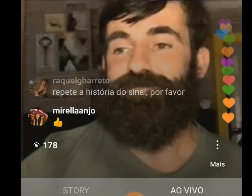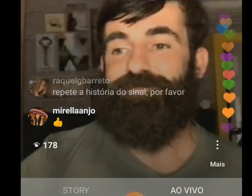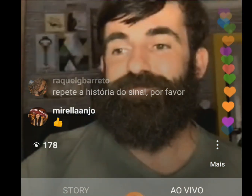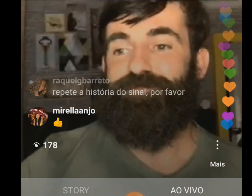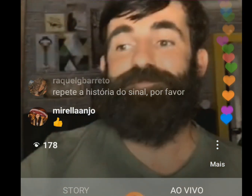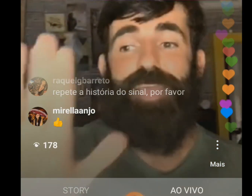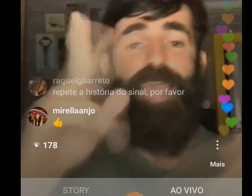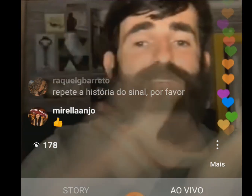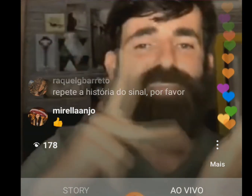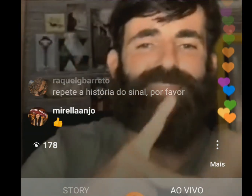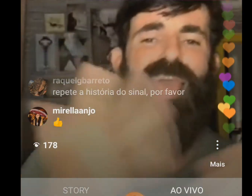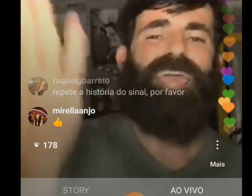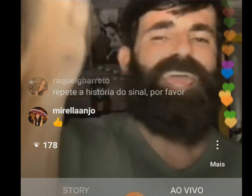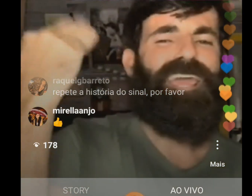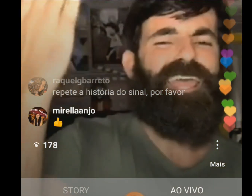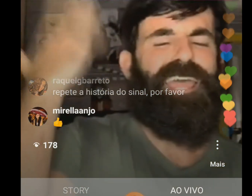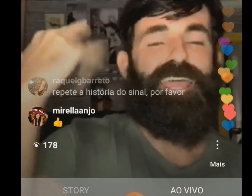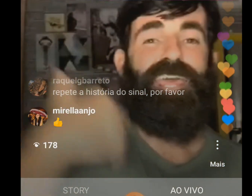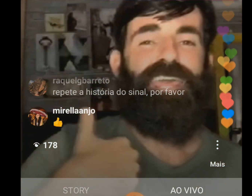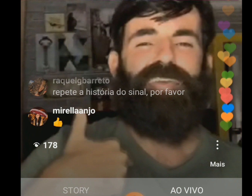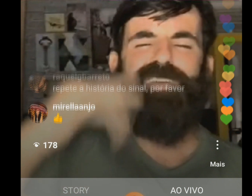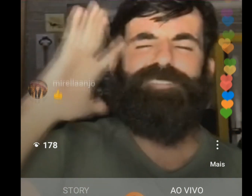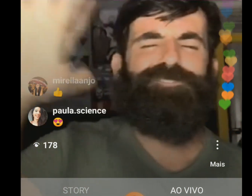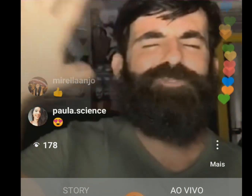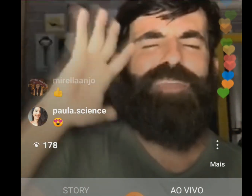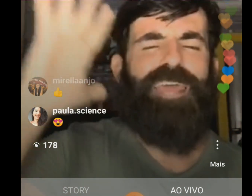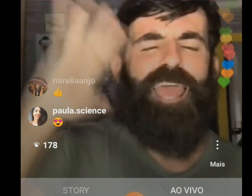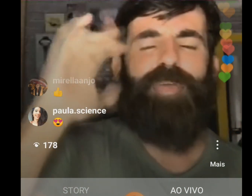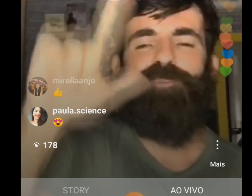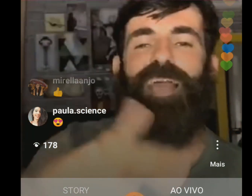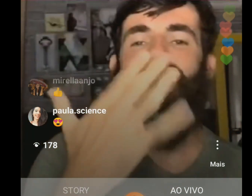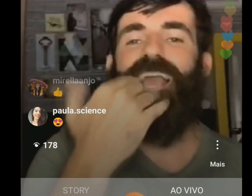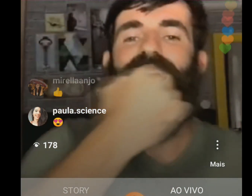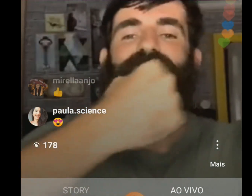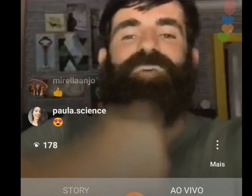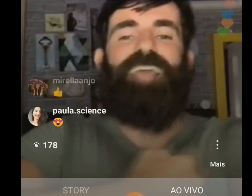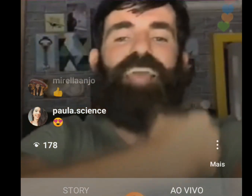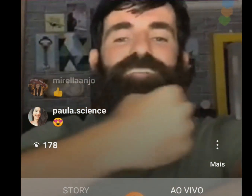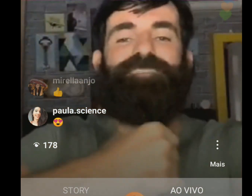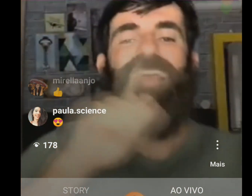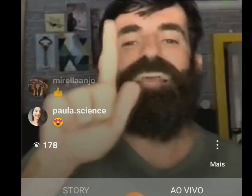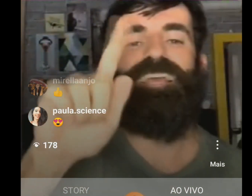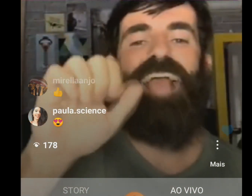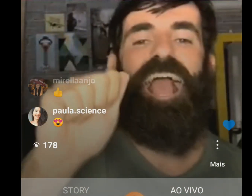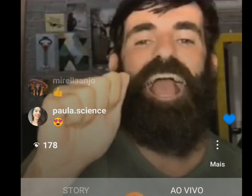Então, na verdade, eu antigamente ficava sonhando em estudar gastronomia.